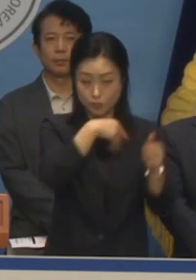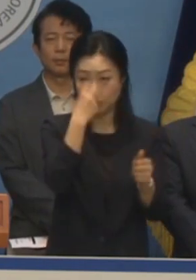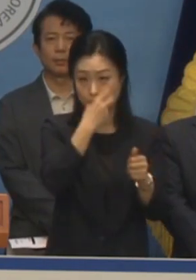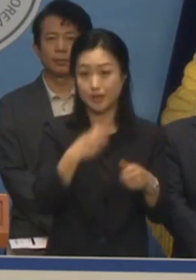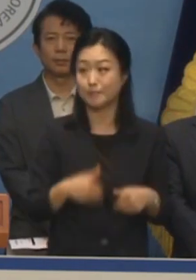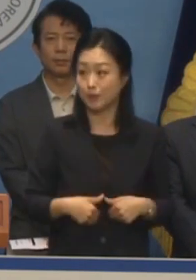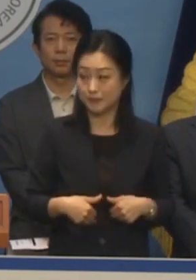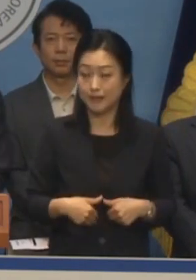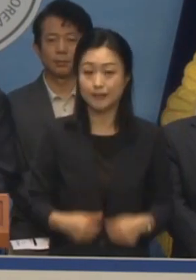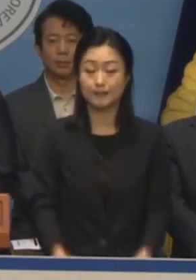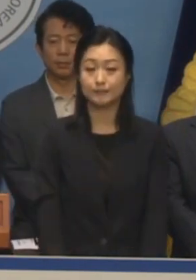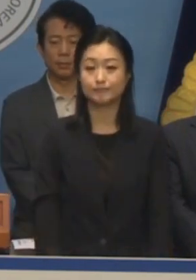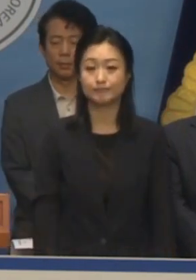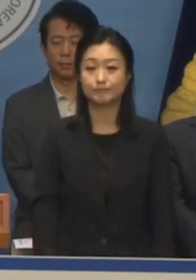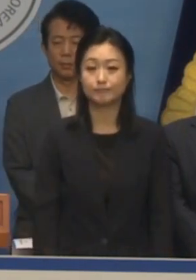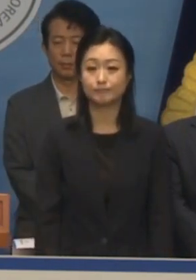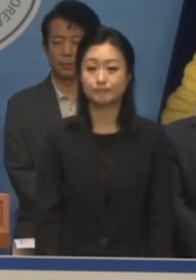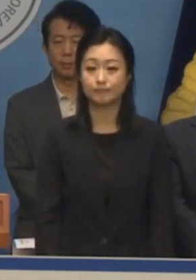드립니다. 이상입니다.